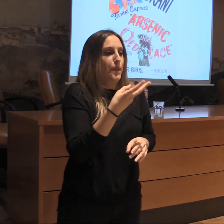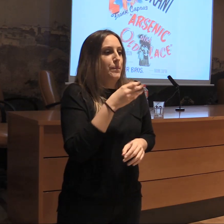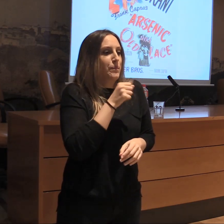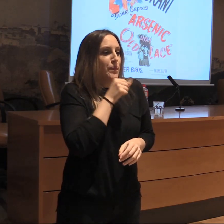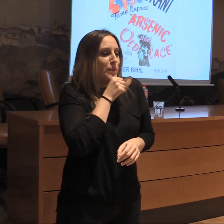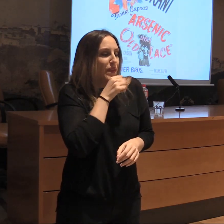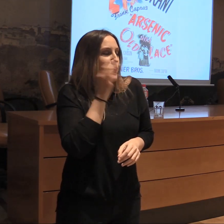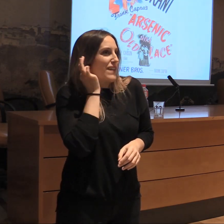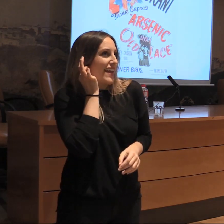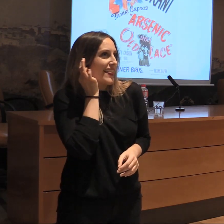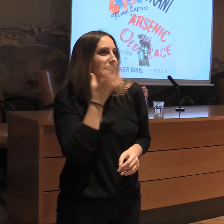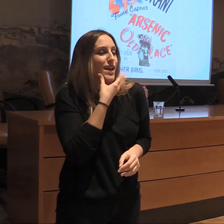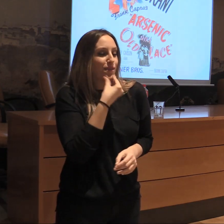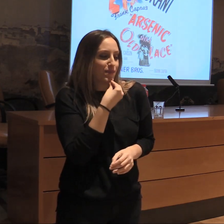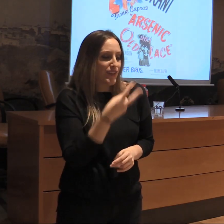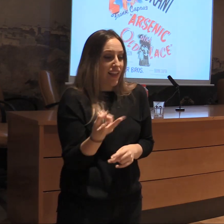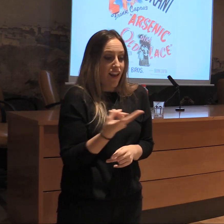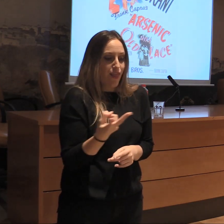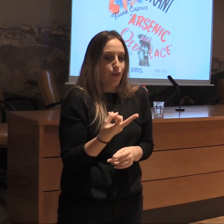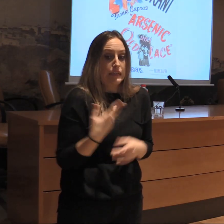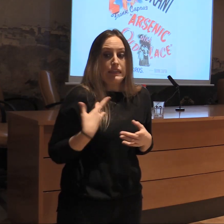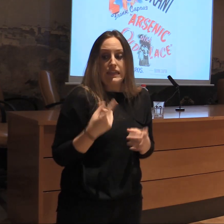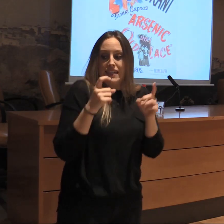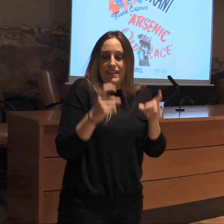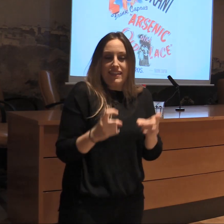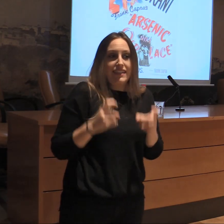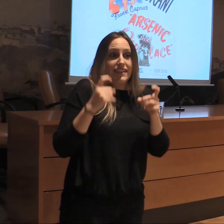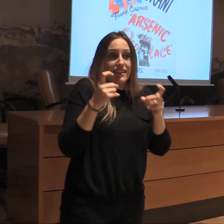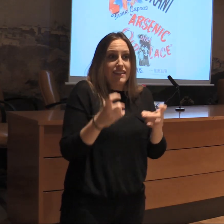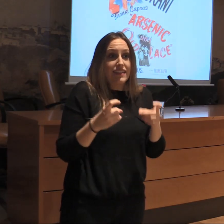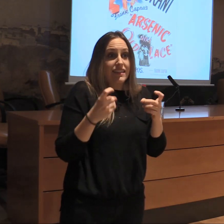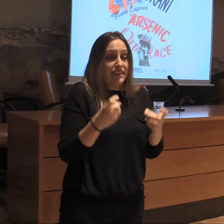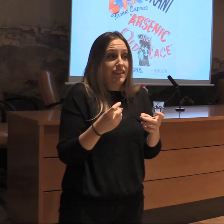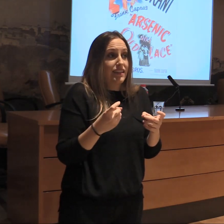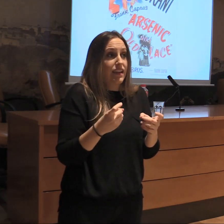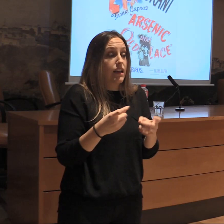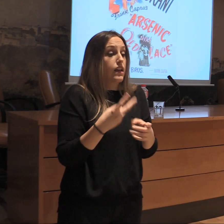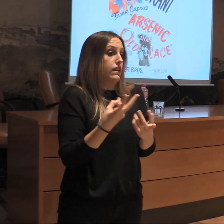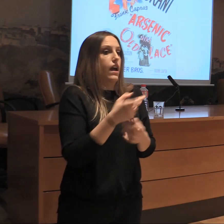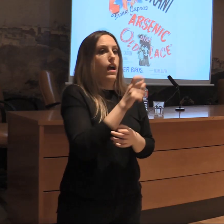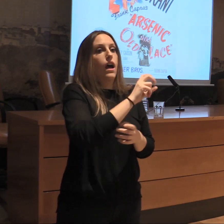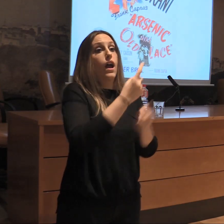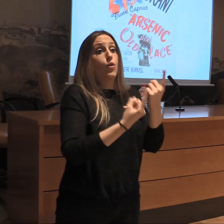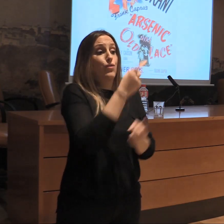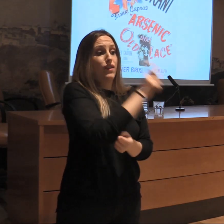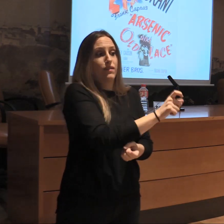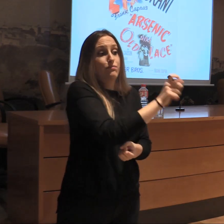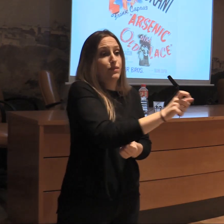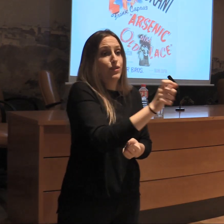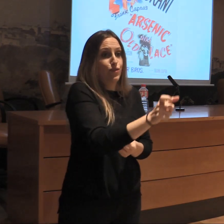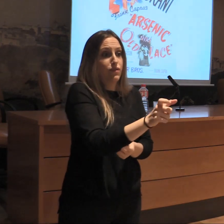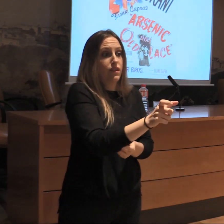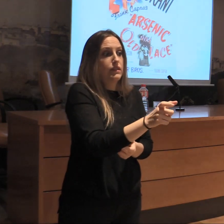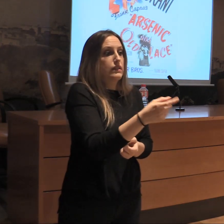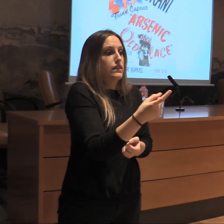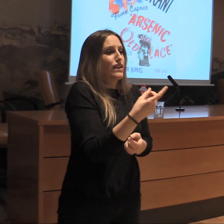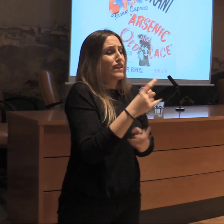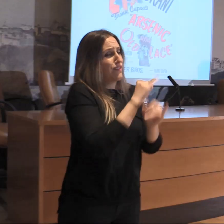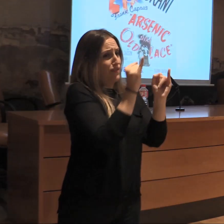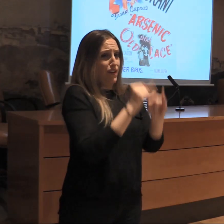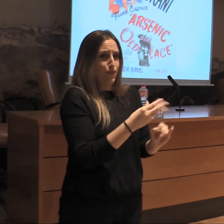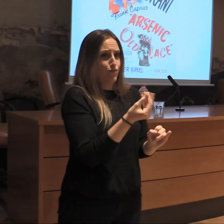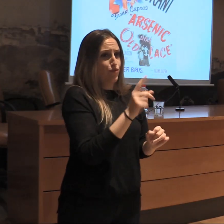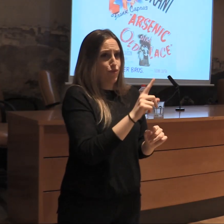que, bueno, intentan arreglar o ayudar a pasar a mejor vida a unas cuantas personas que no eran demasiado felices,